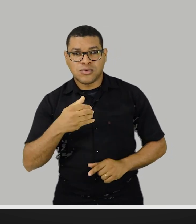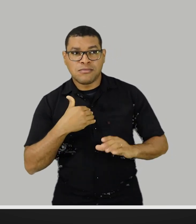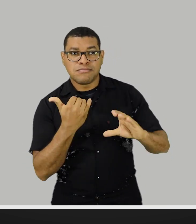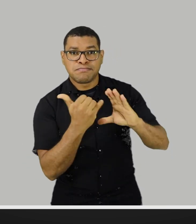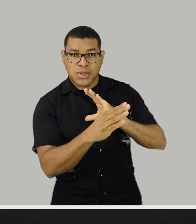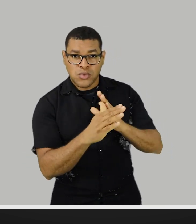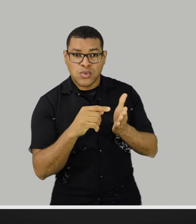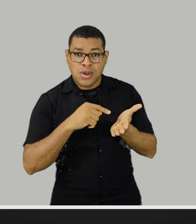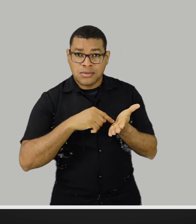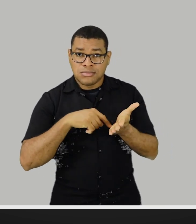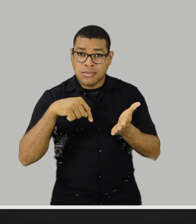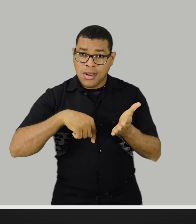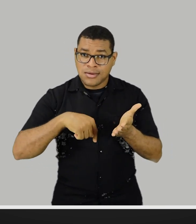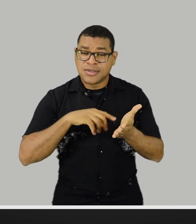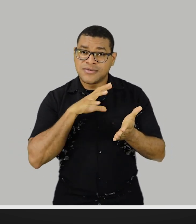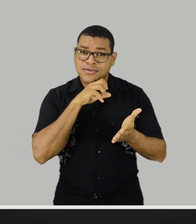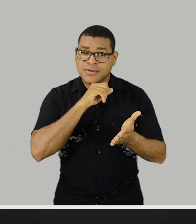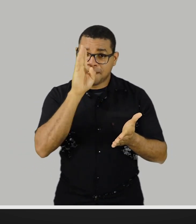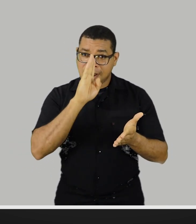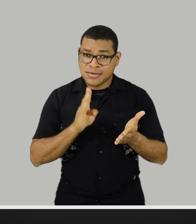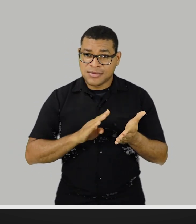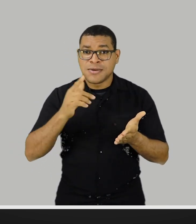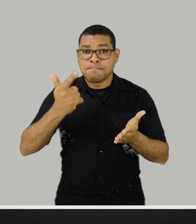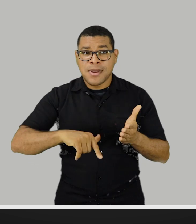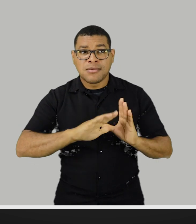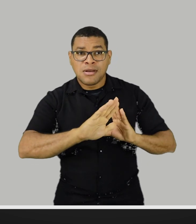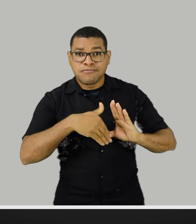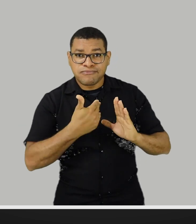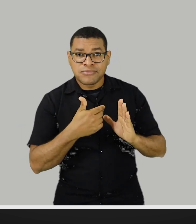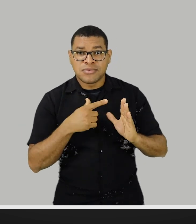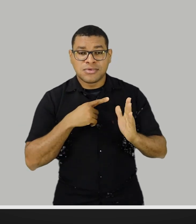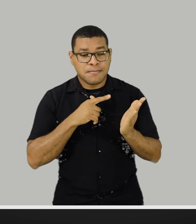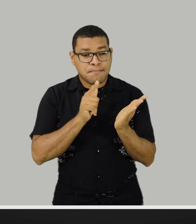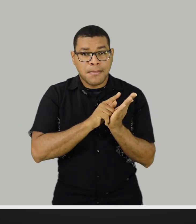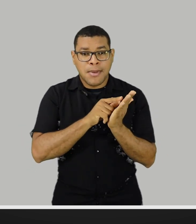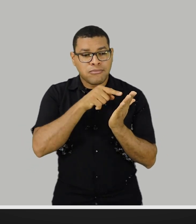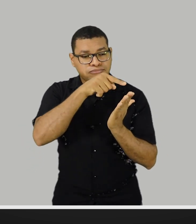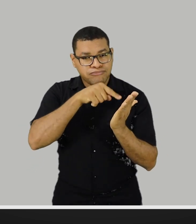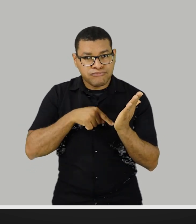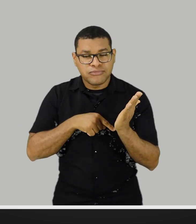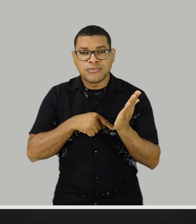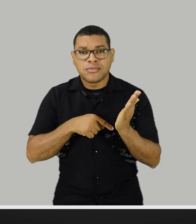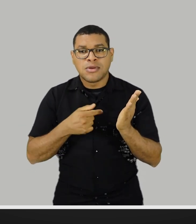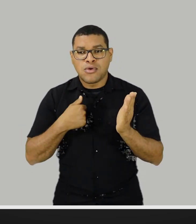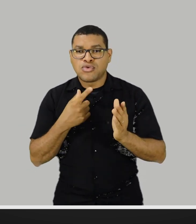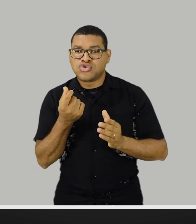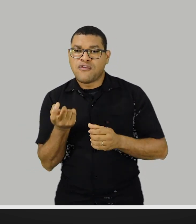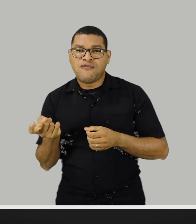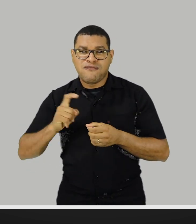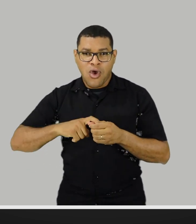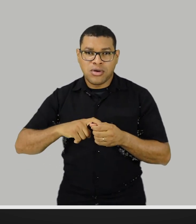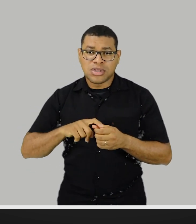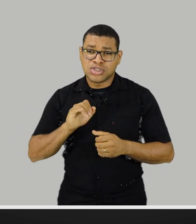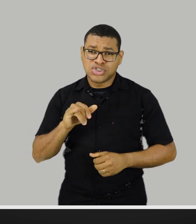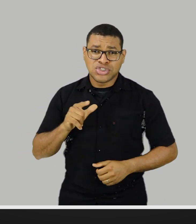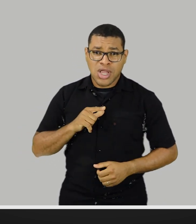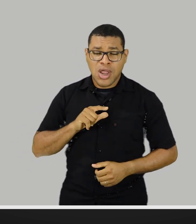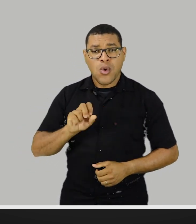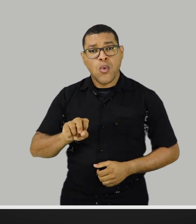e da respectiva notificação de restituição quando houver ou dois